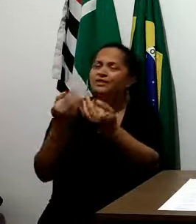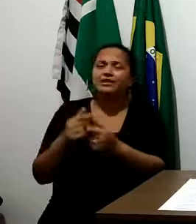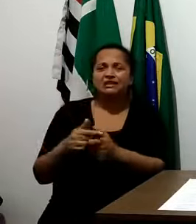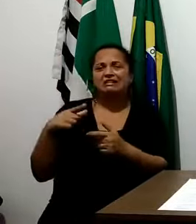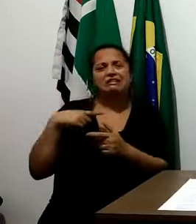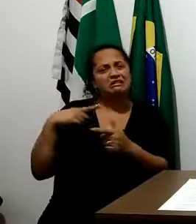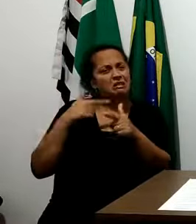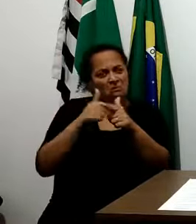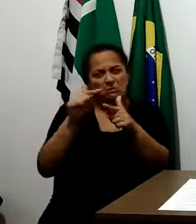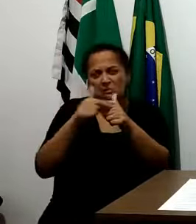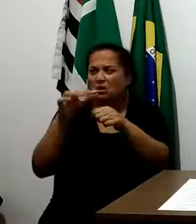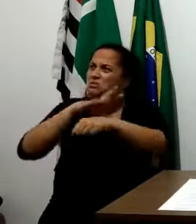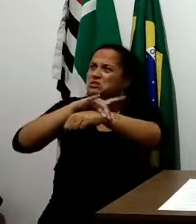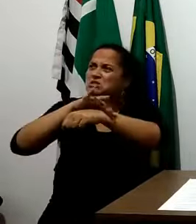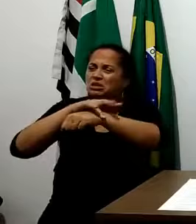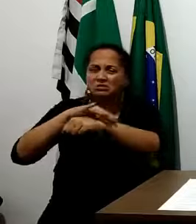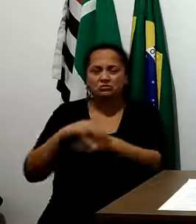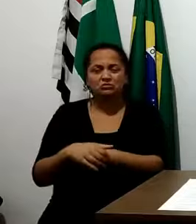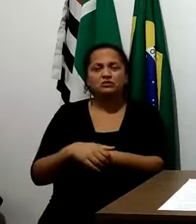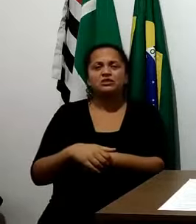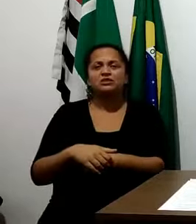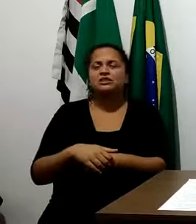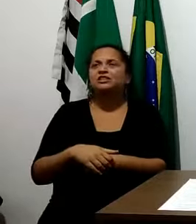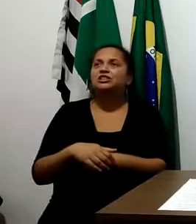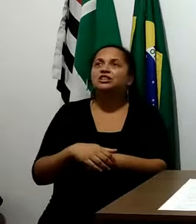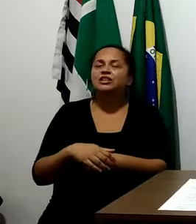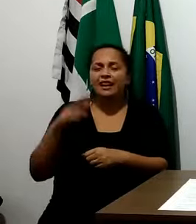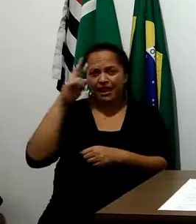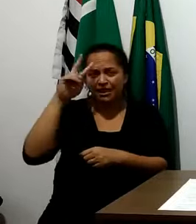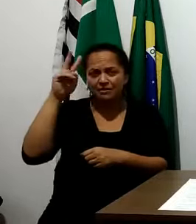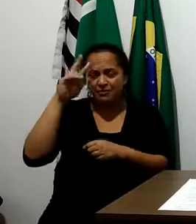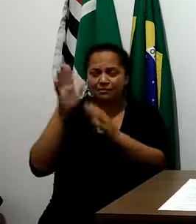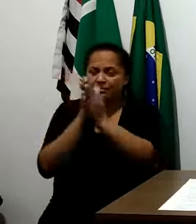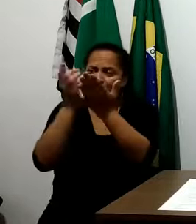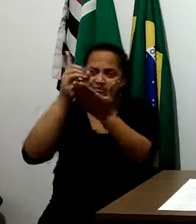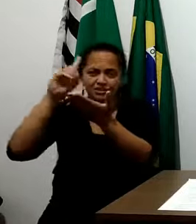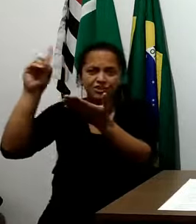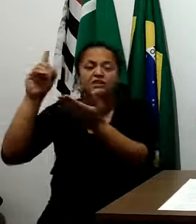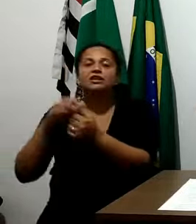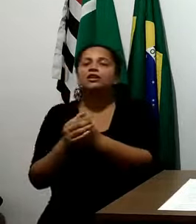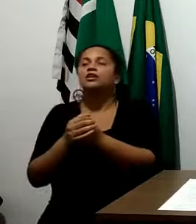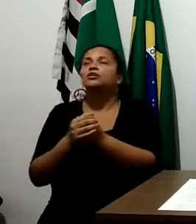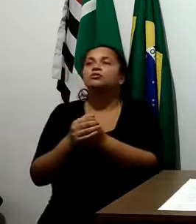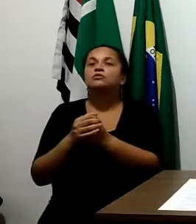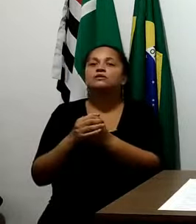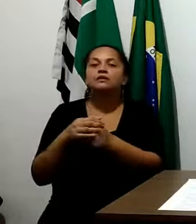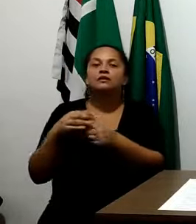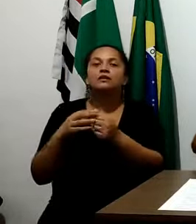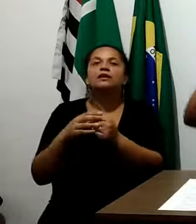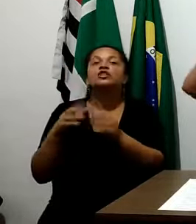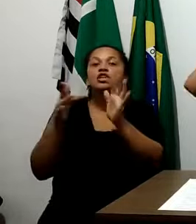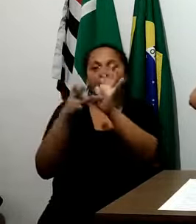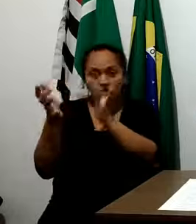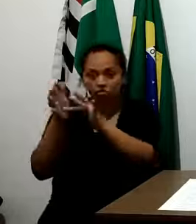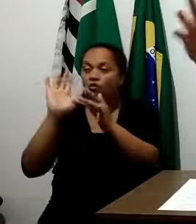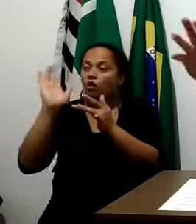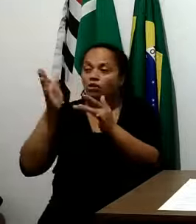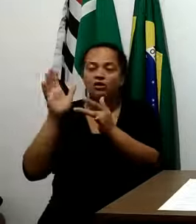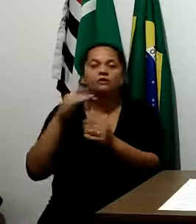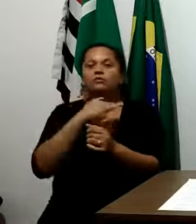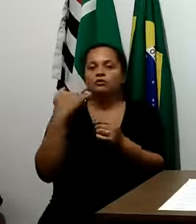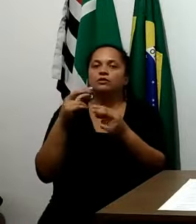momento de enfermidade. Ah, eu vou tirar do teu meio toda enfermidade. A tua palavra declara isso, Senhor. Então eu intercedo, Pai, em